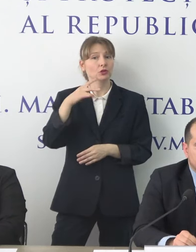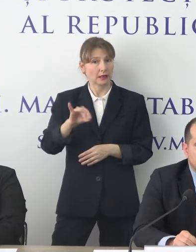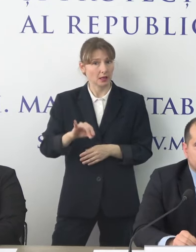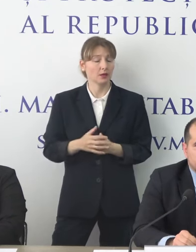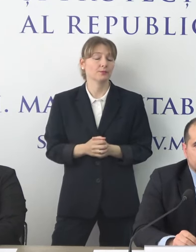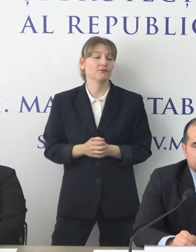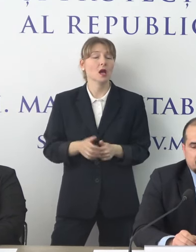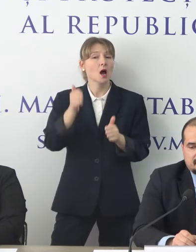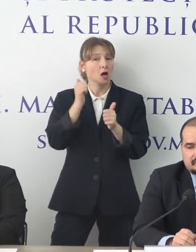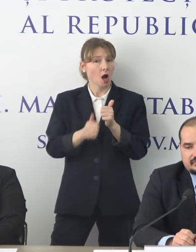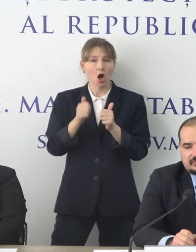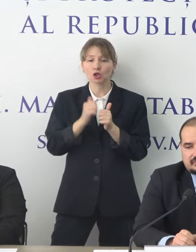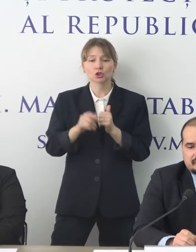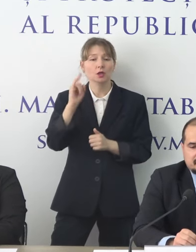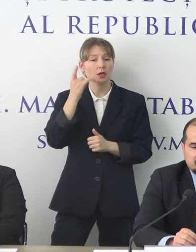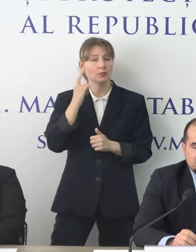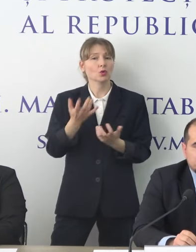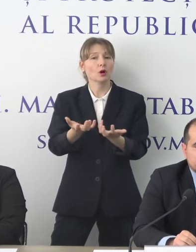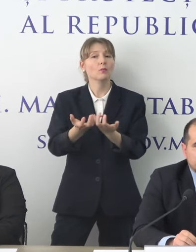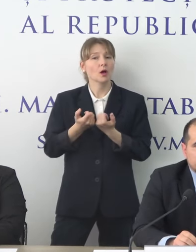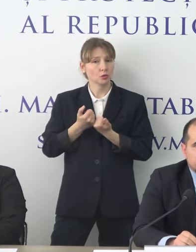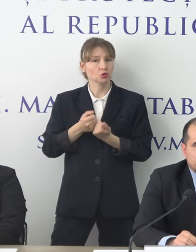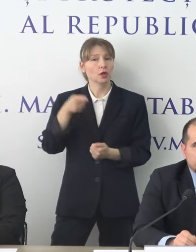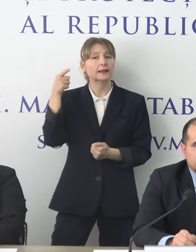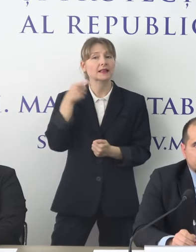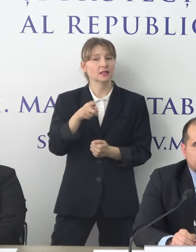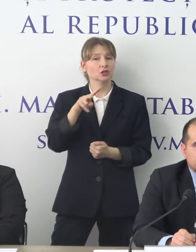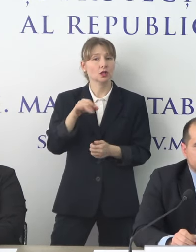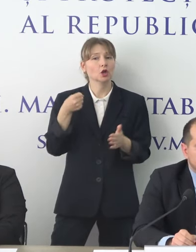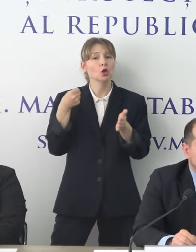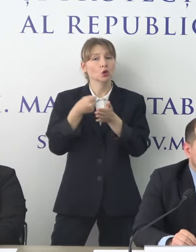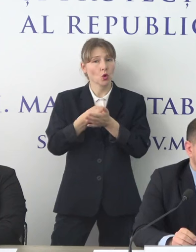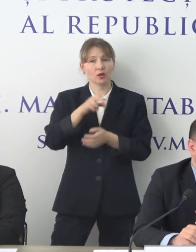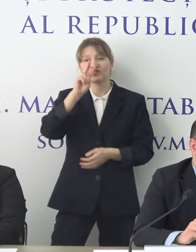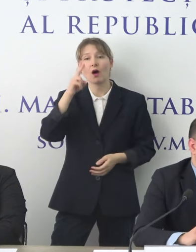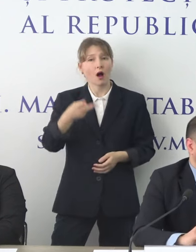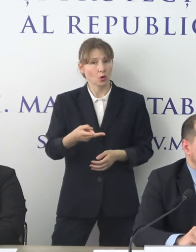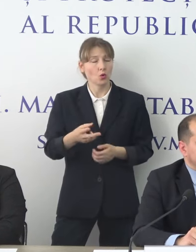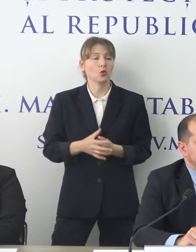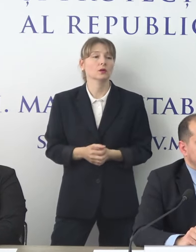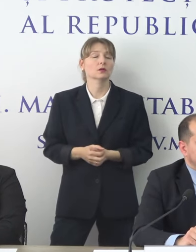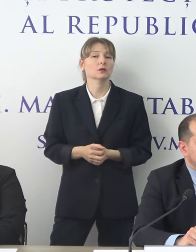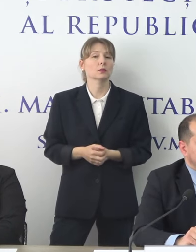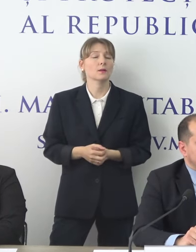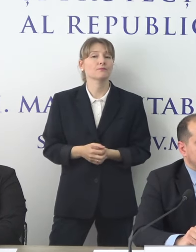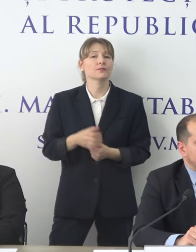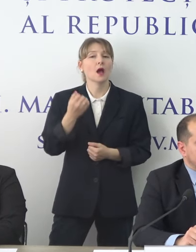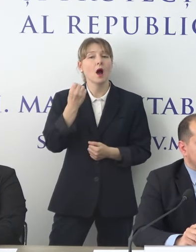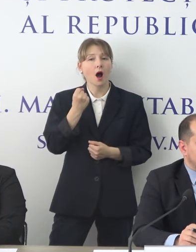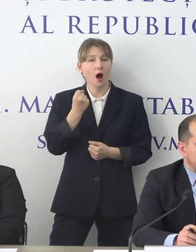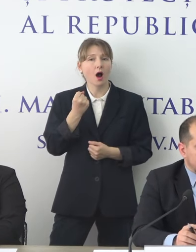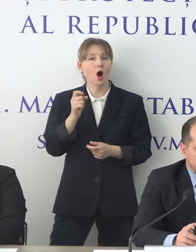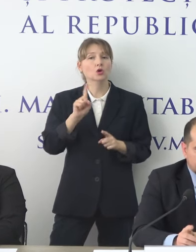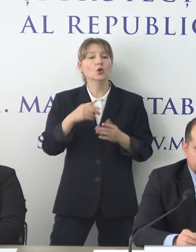Fiecare copil din Republica Moldova primește 1.000 de lei până la vârsta de 2 ani. Iar mai nou am